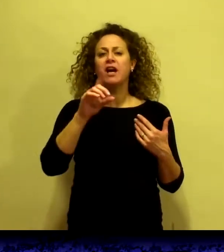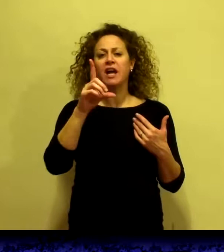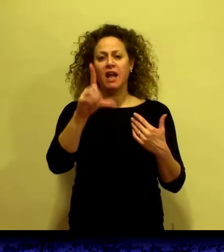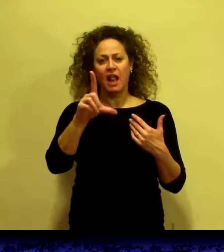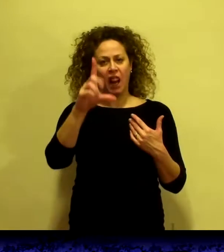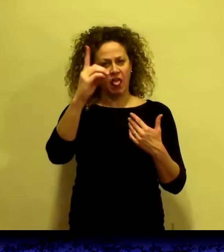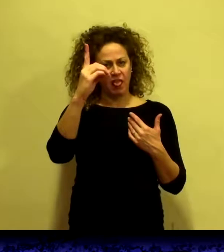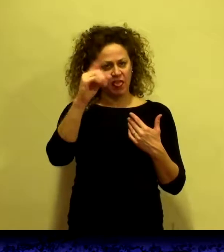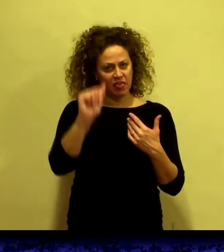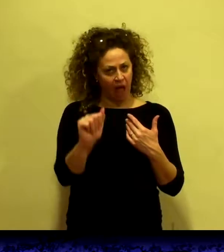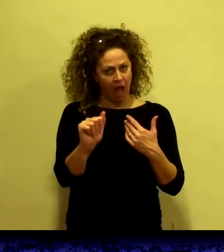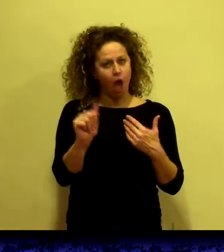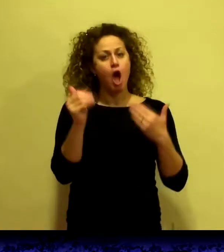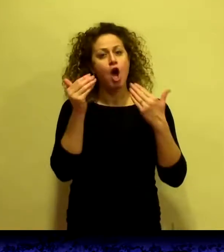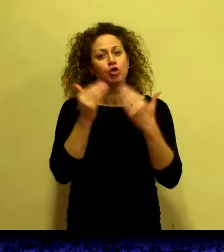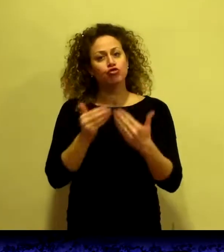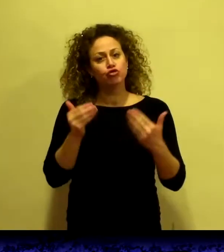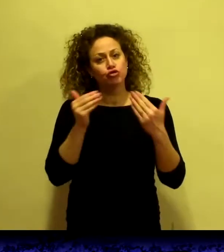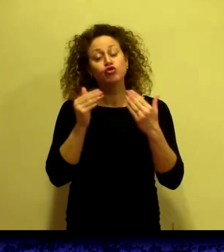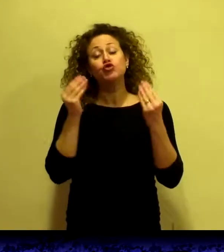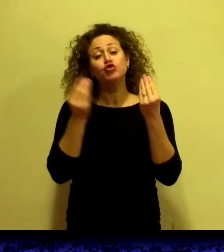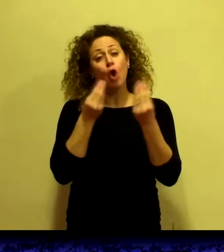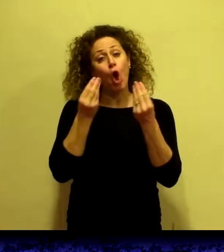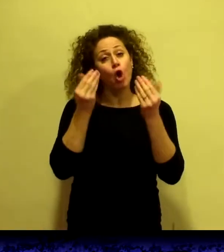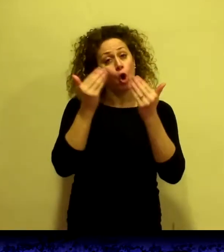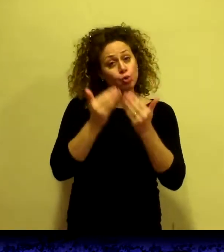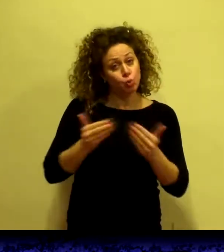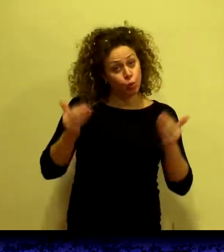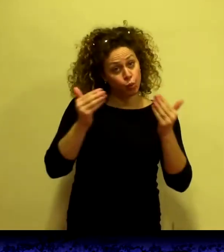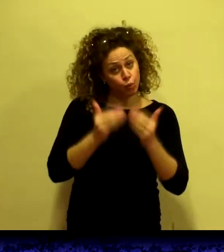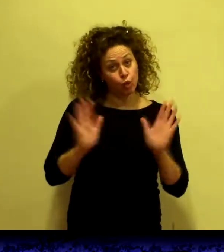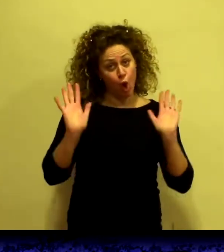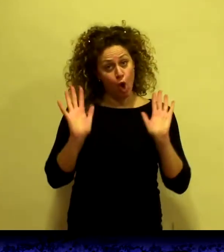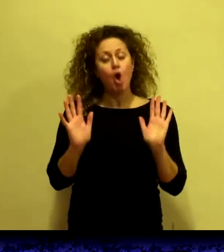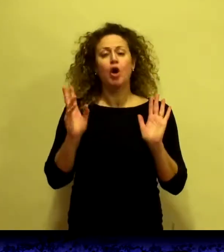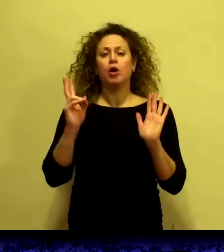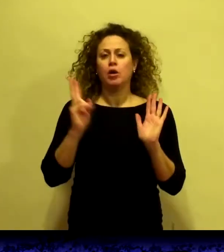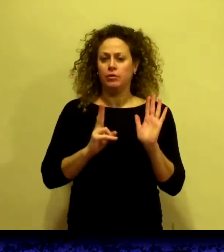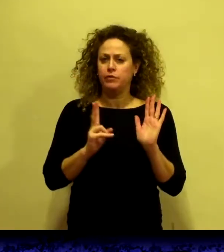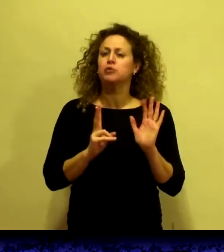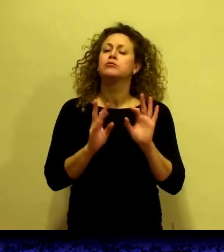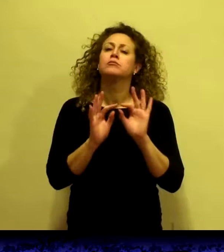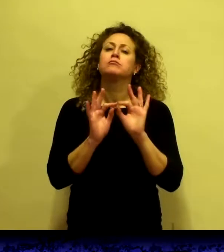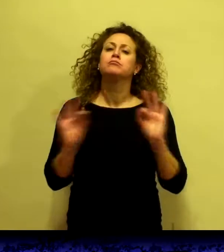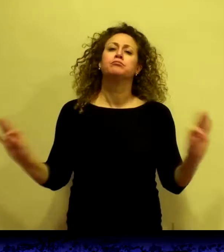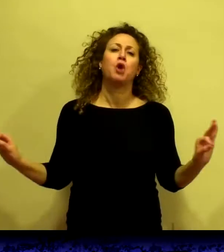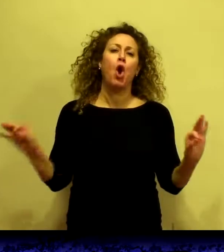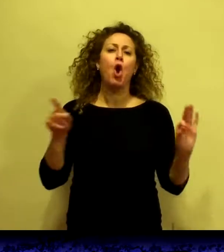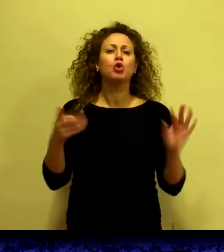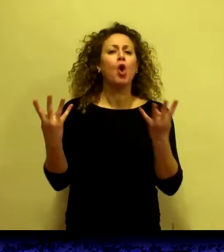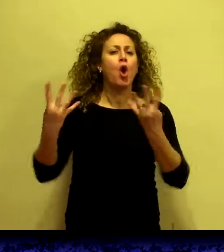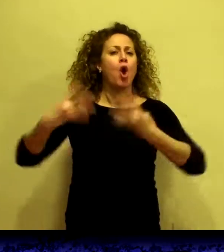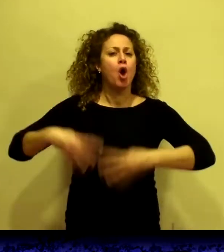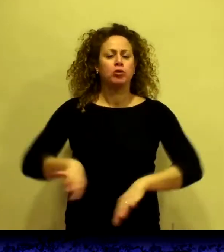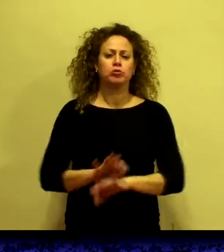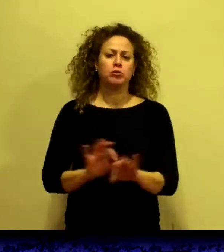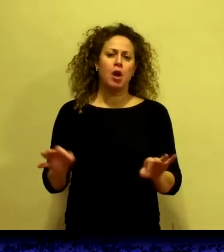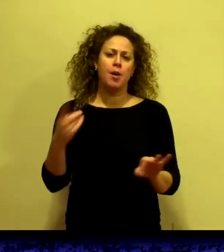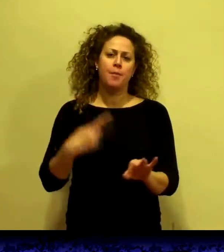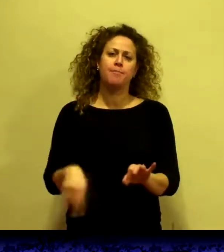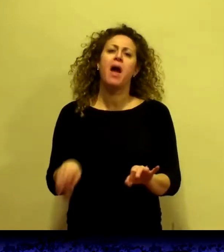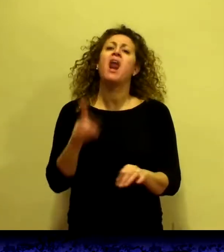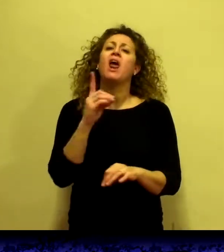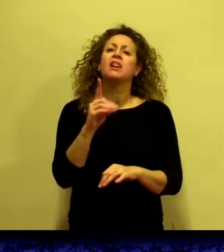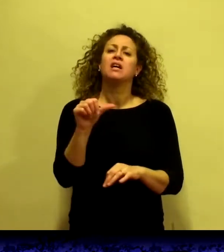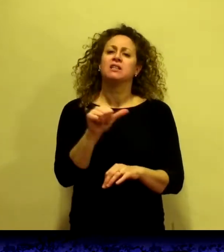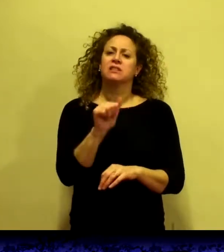gioco studio, sono pronti alla gilda, sono, vabbè. Comunque, siamo pronti a fare i tornei.